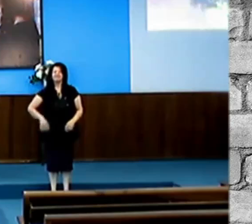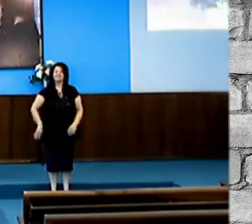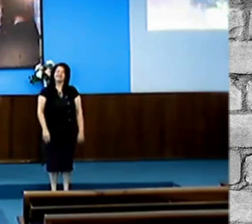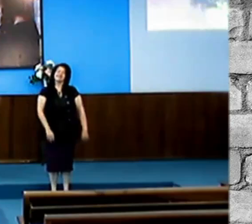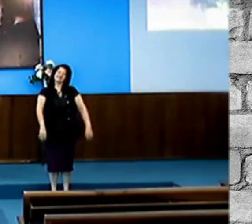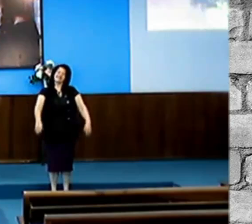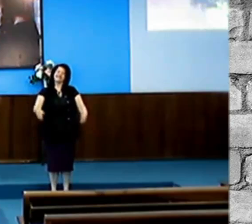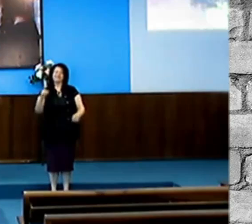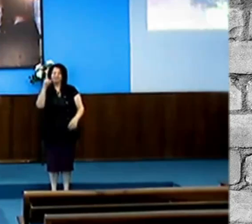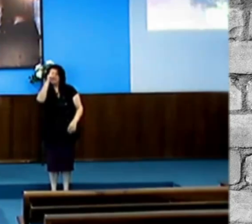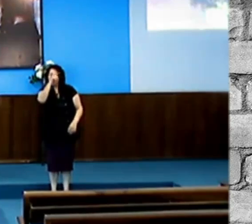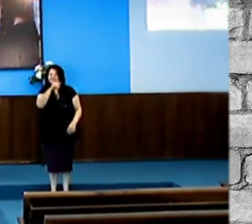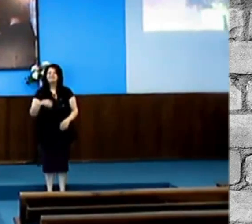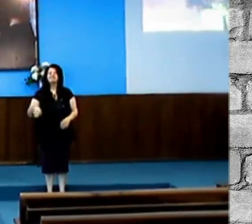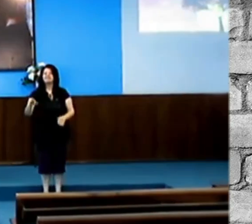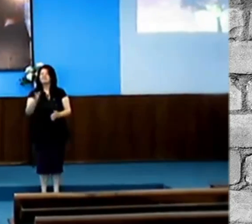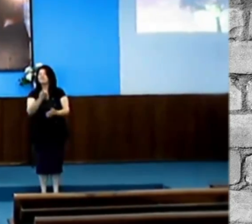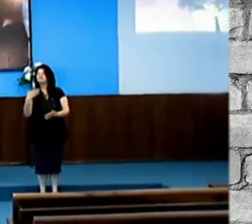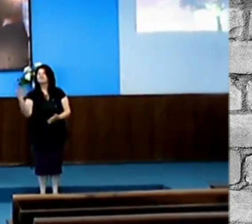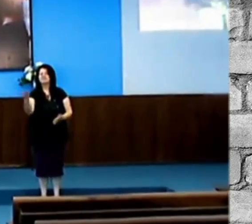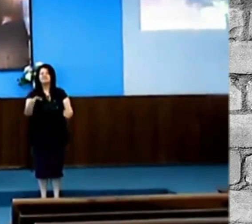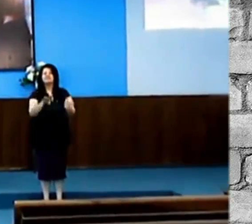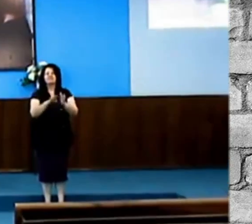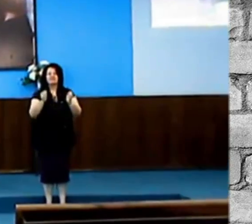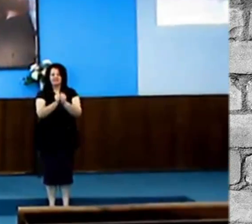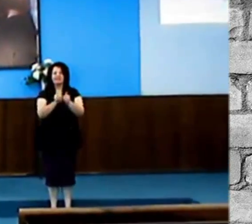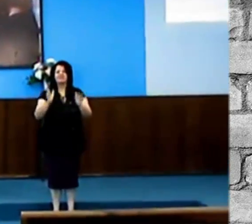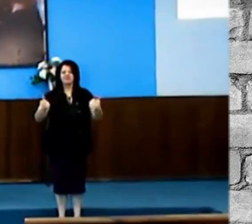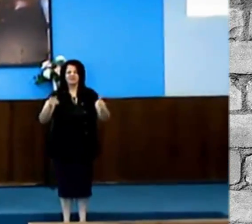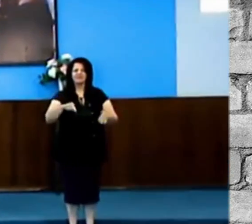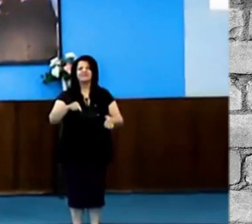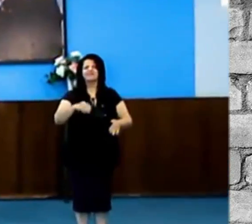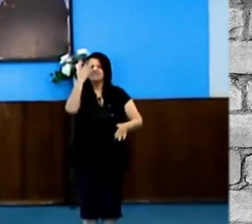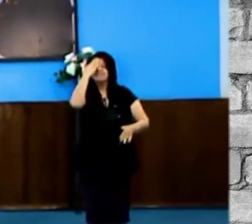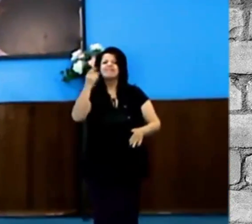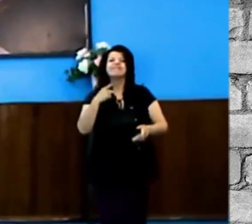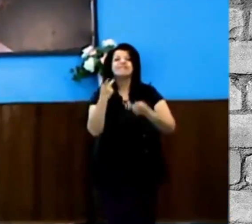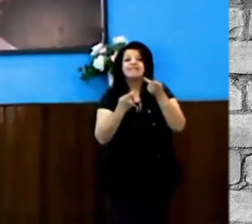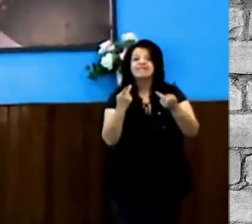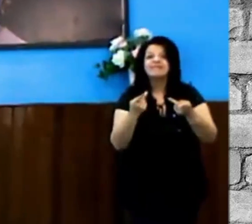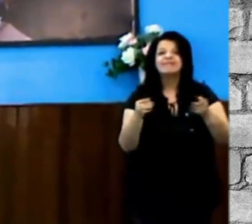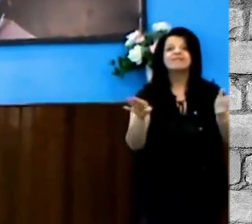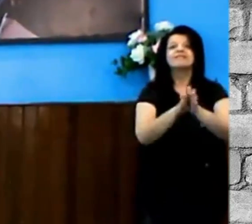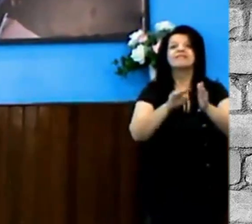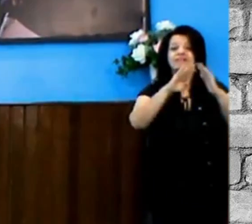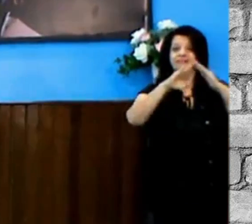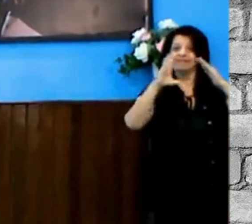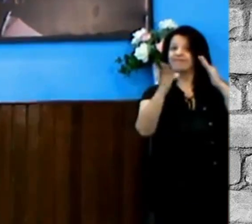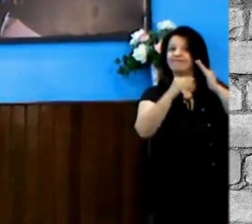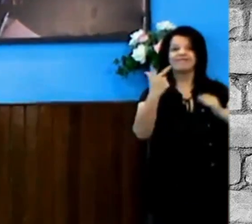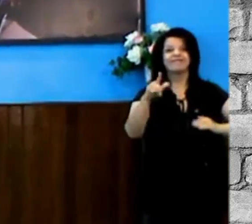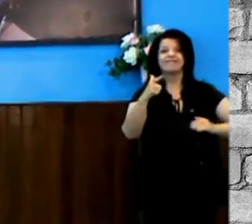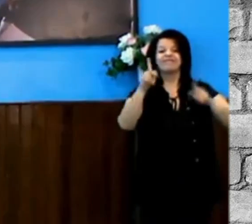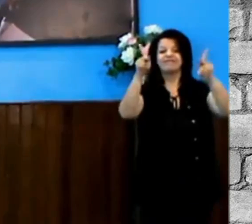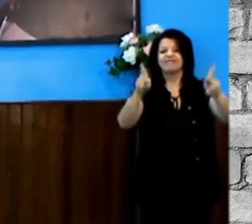Poxa vida, os irmãos que estão aqui sabem do que eu estou falando, né? Estar aqui sem a presença do povo da igreja local,